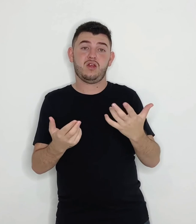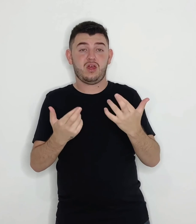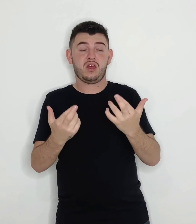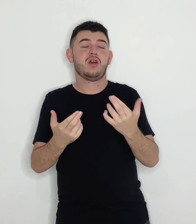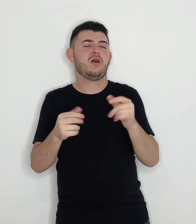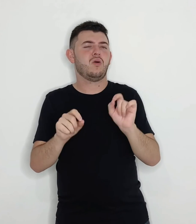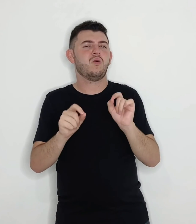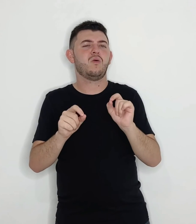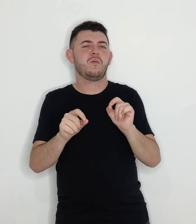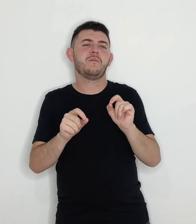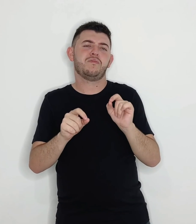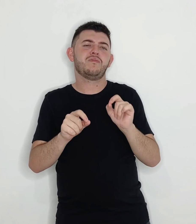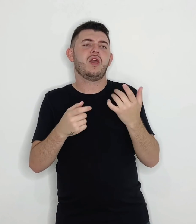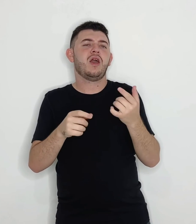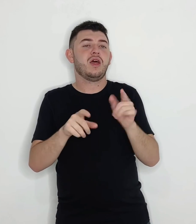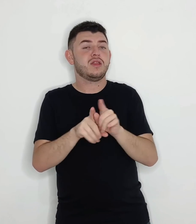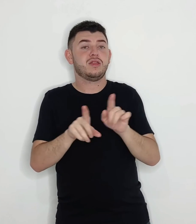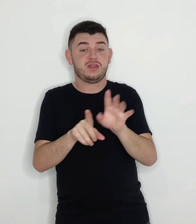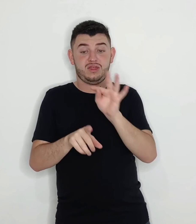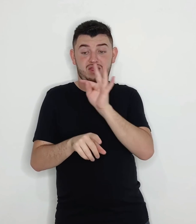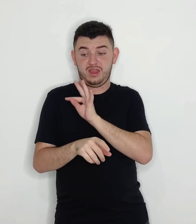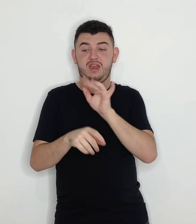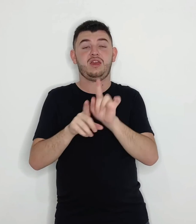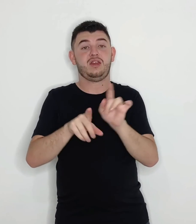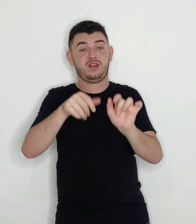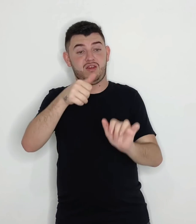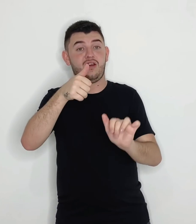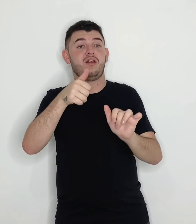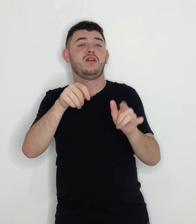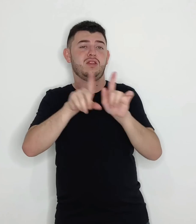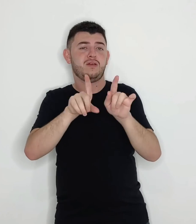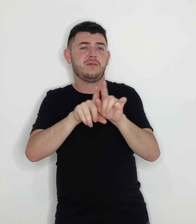para a implementação da reforma em âmbito local, além do confisco